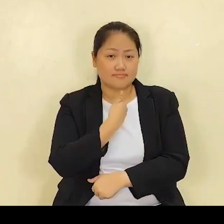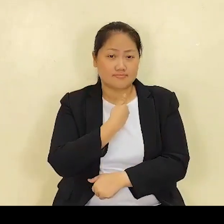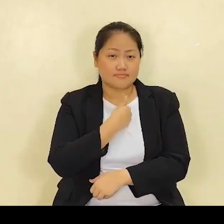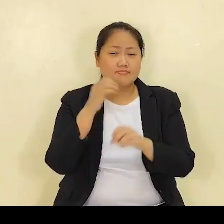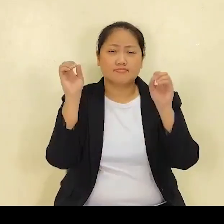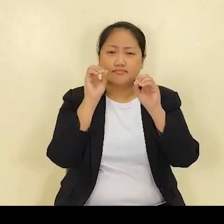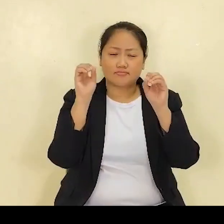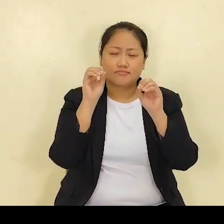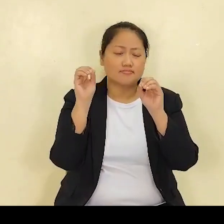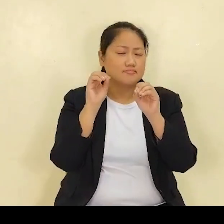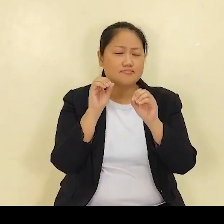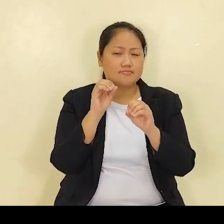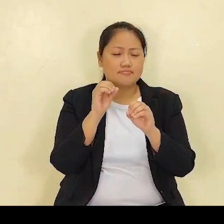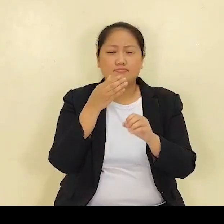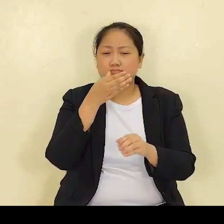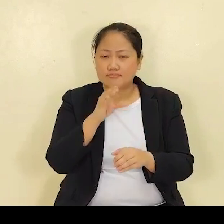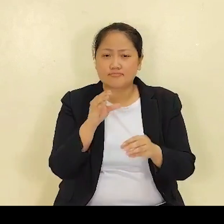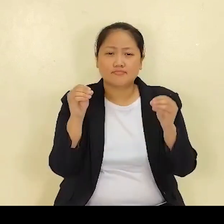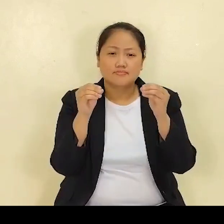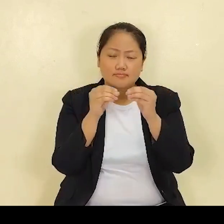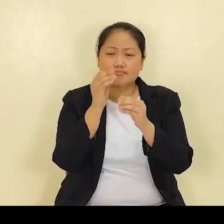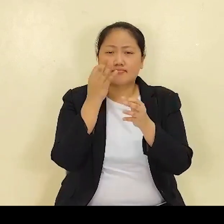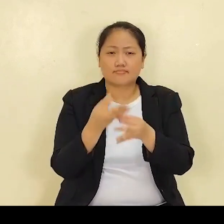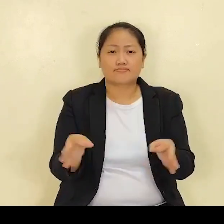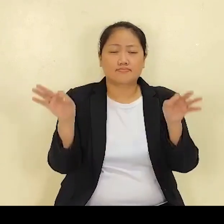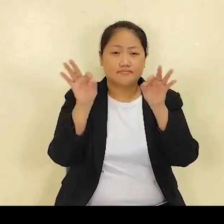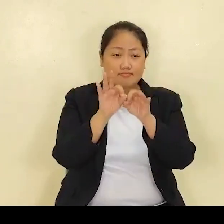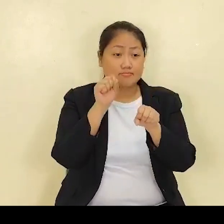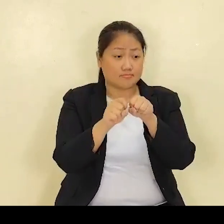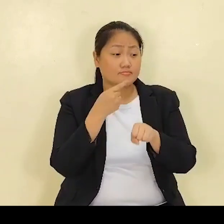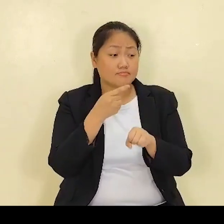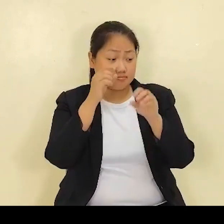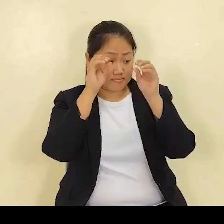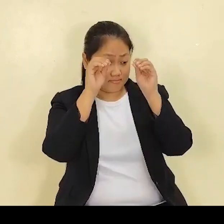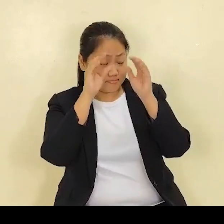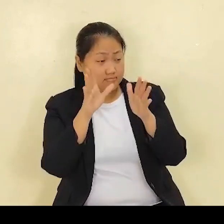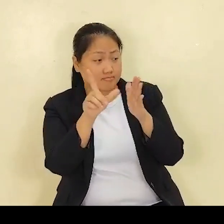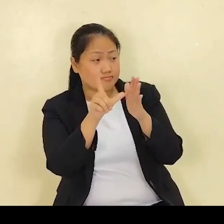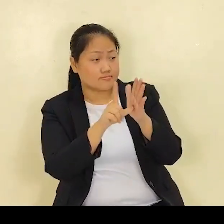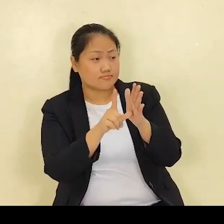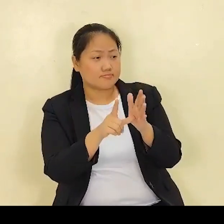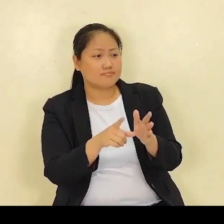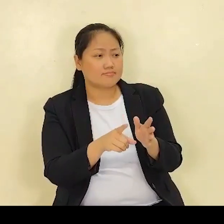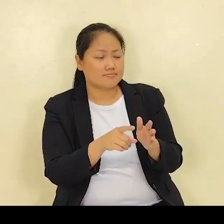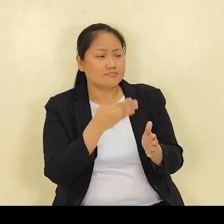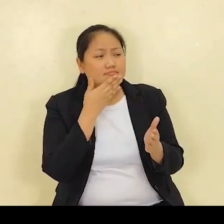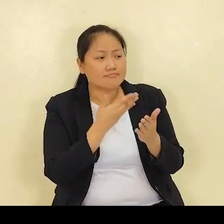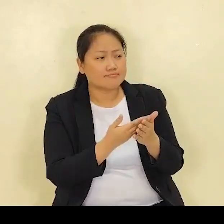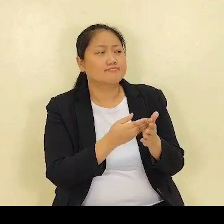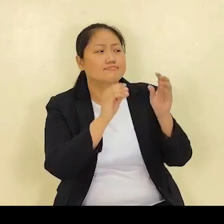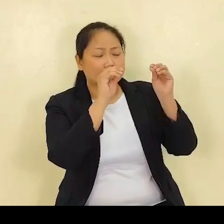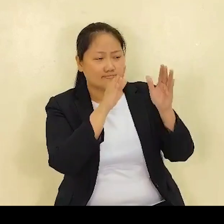sarili. Wala nang utos na mas mahalaga pa sa mga ito. Kaya sinabi ng guro ng batas,